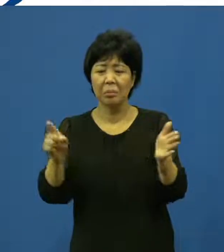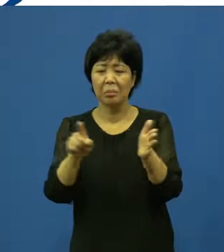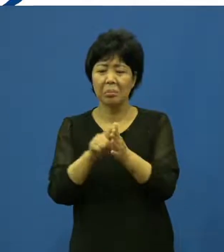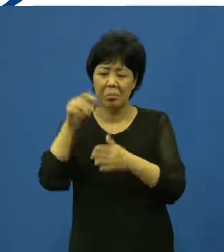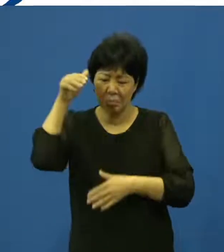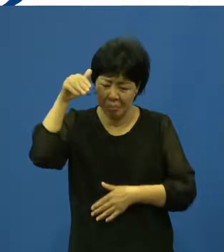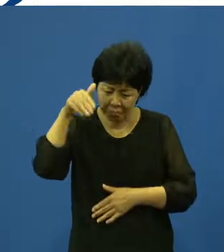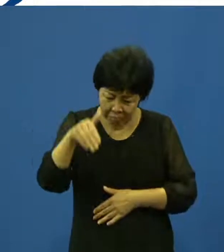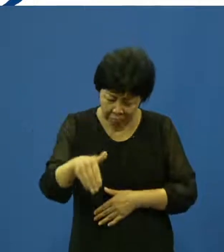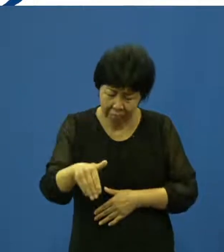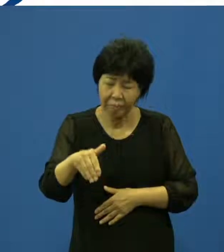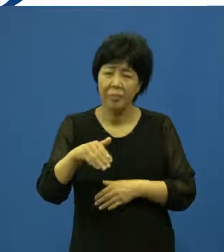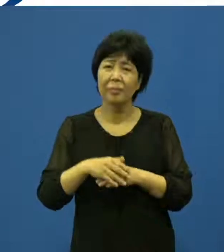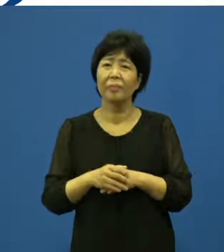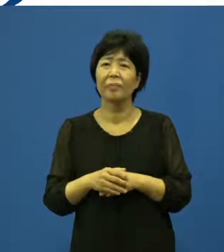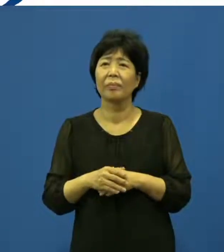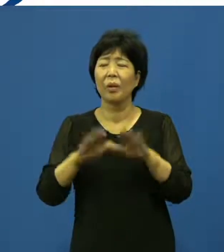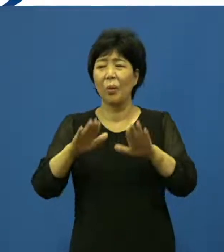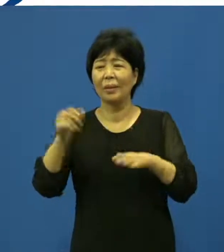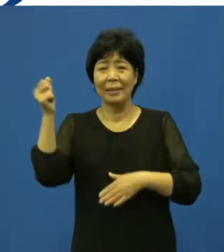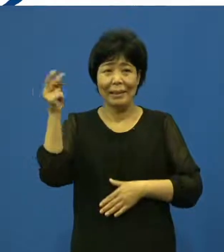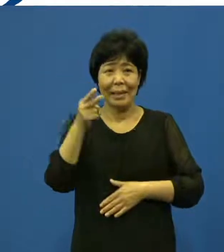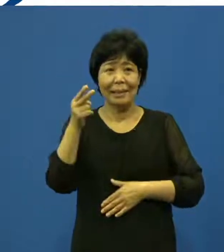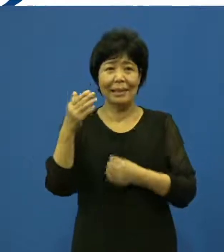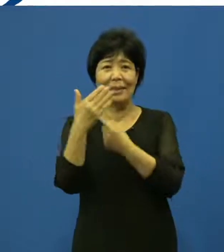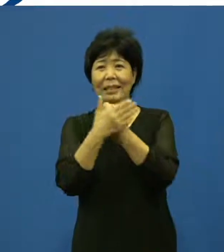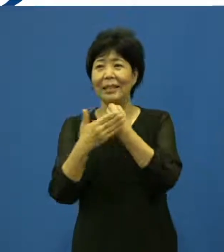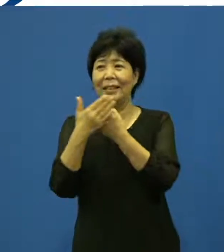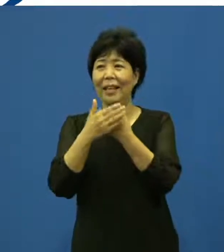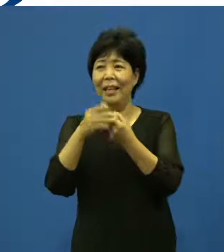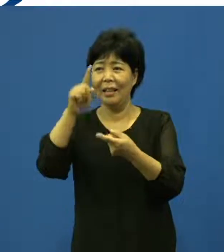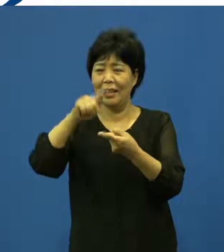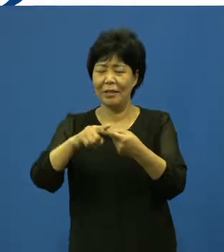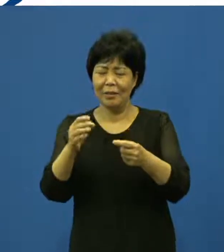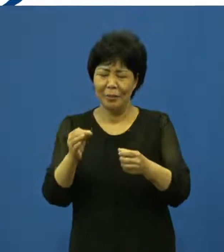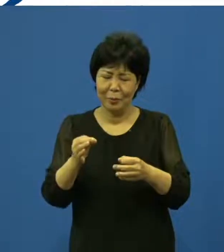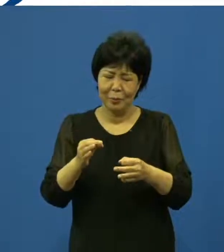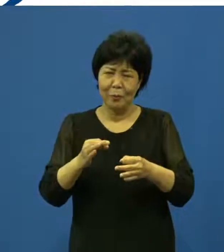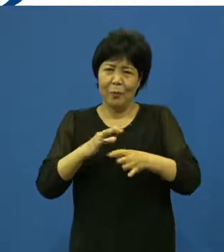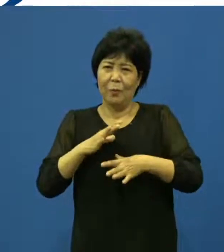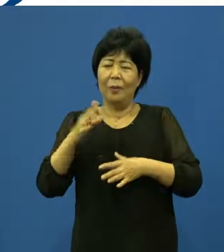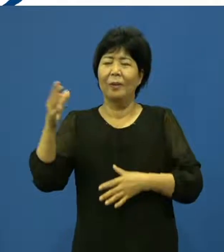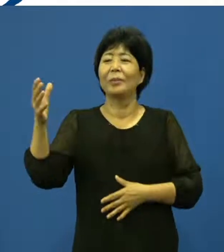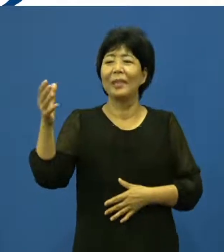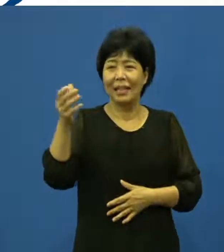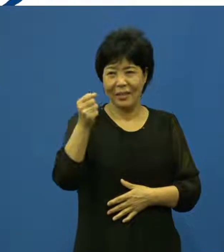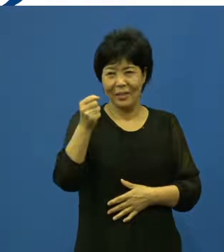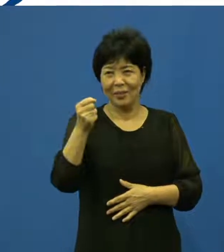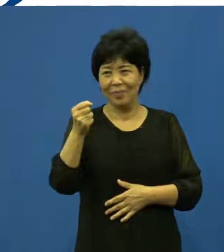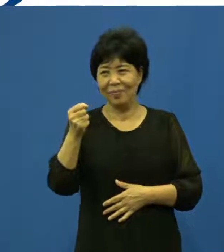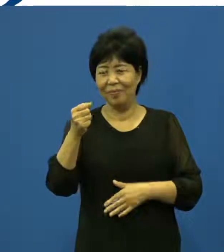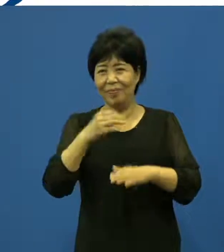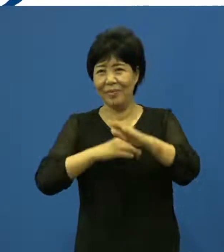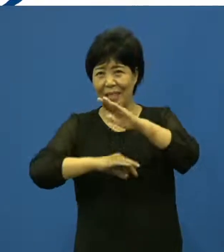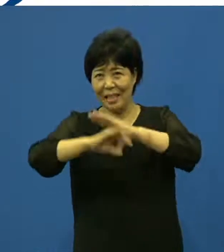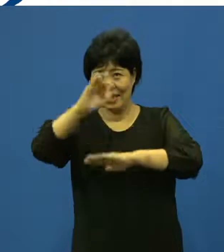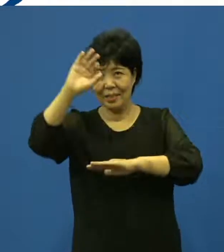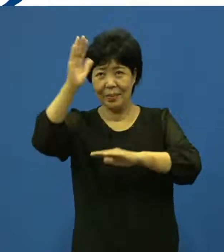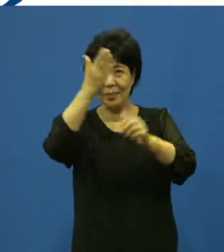그것인 것 같습니다. 오늘 다시 한번 그 은혜에 놀라워하는 이 아침 되기를